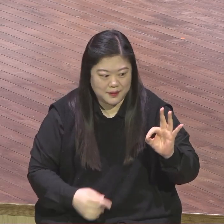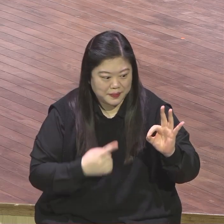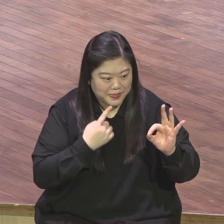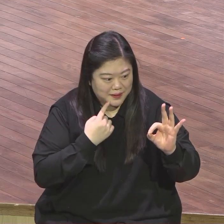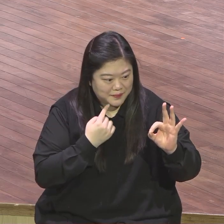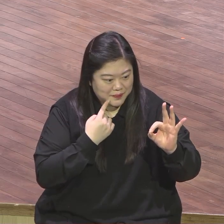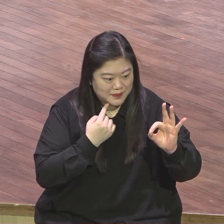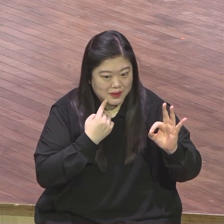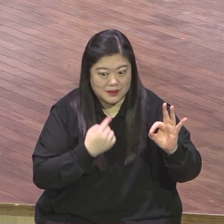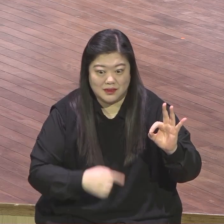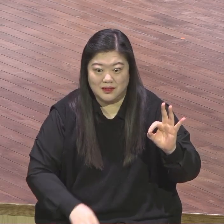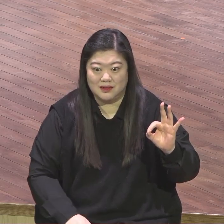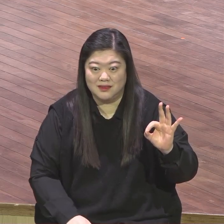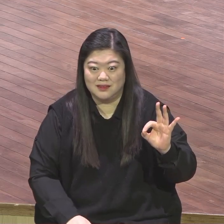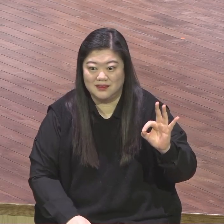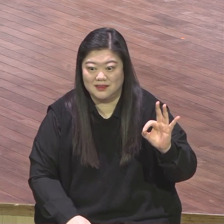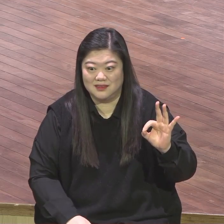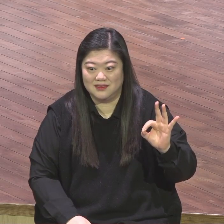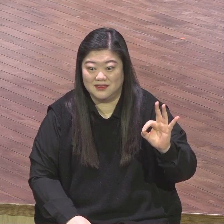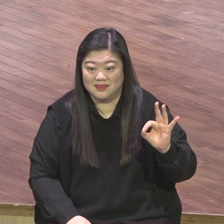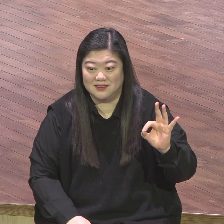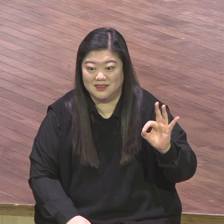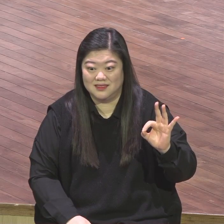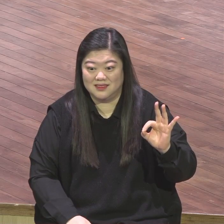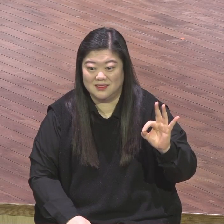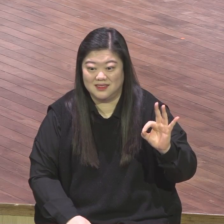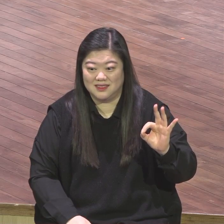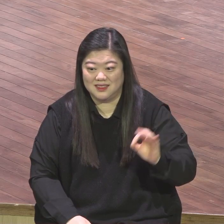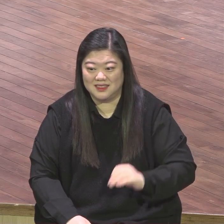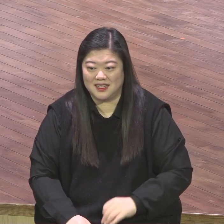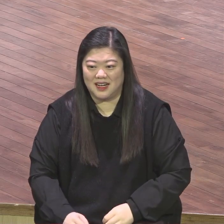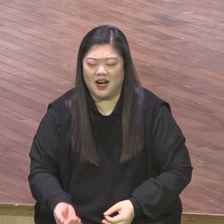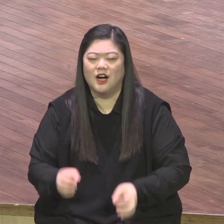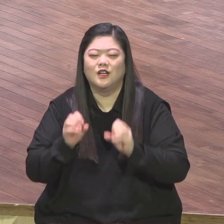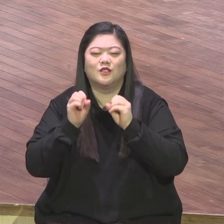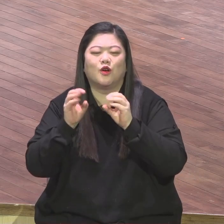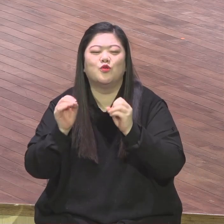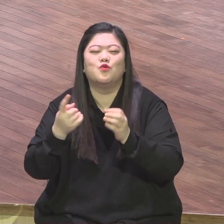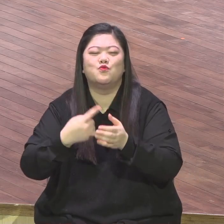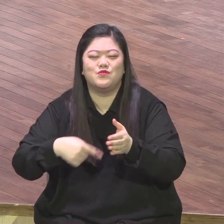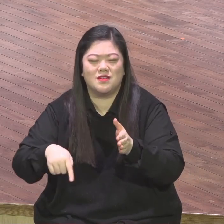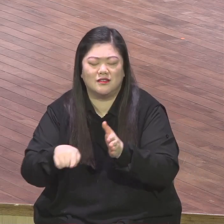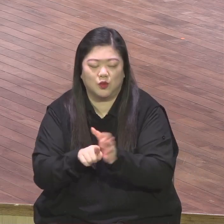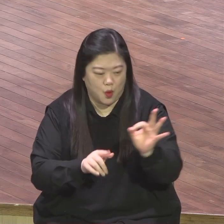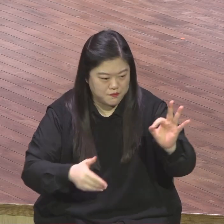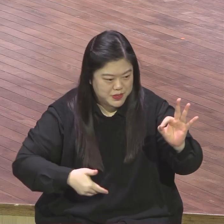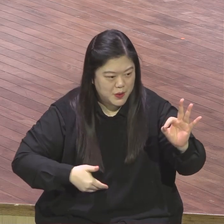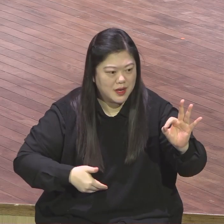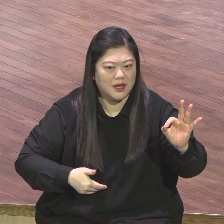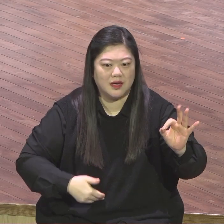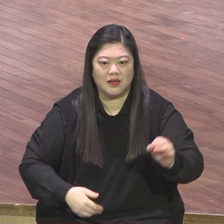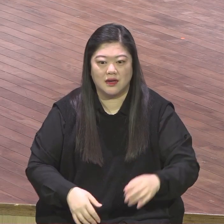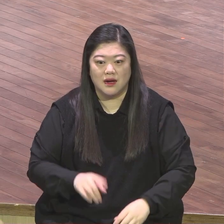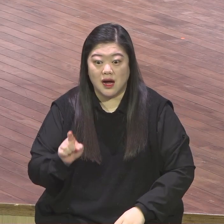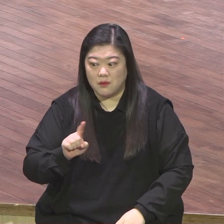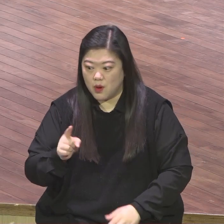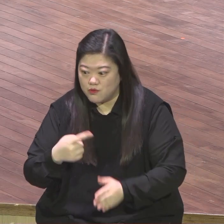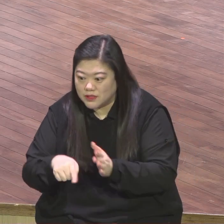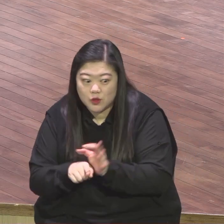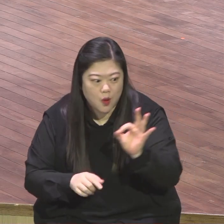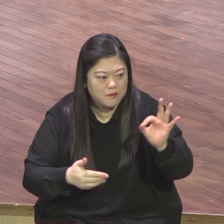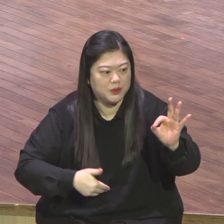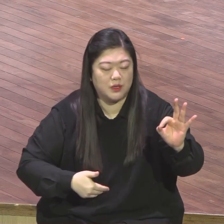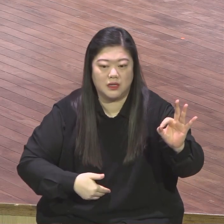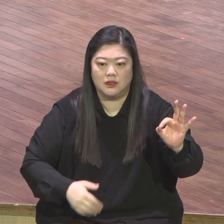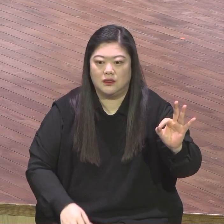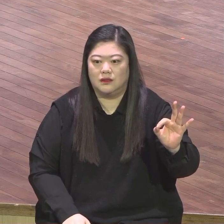그거 뭐 그게 다 서론이고 본론은 돈이야. 이러니 말씀이 들어갈 자리가 없어. 세상 걱정 염려 세상 욕심이